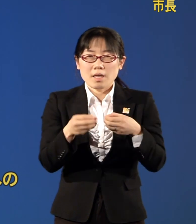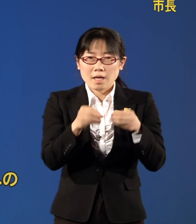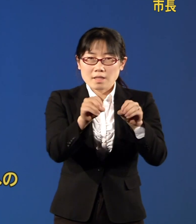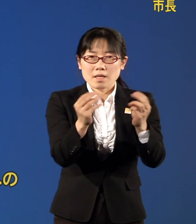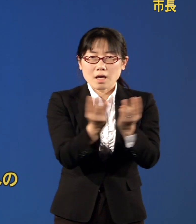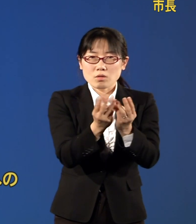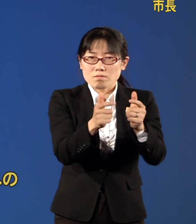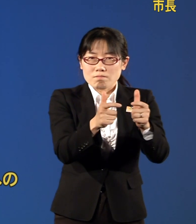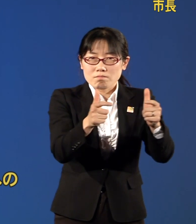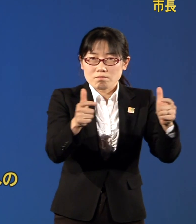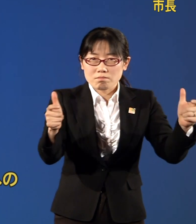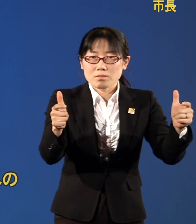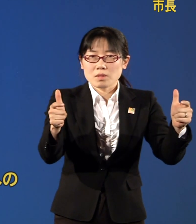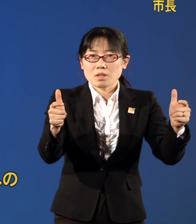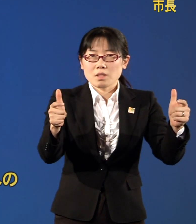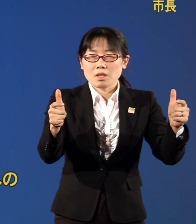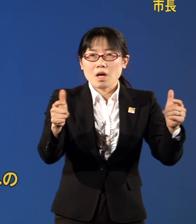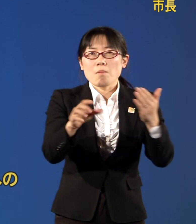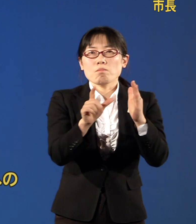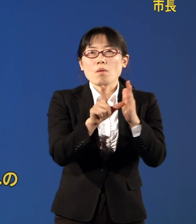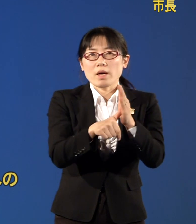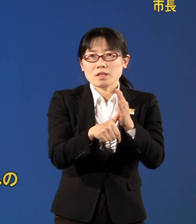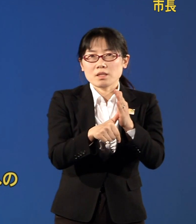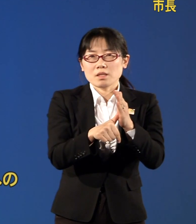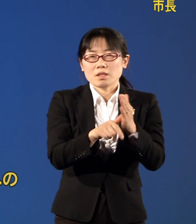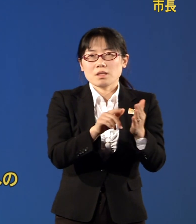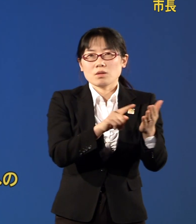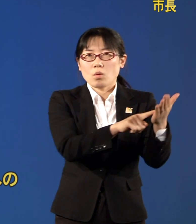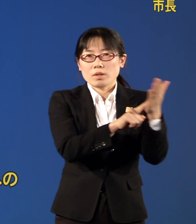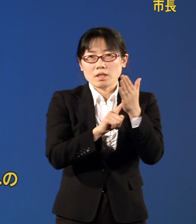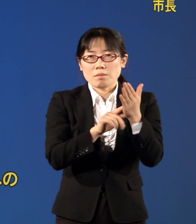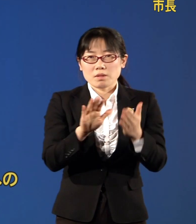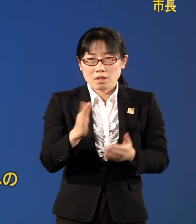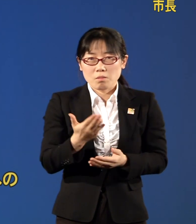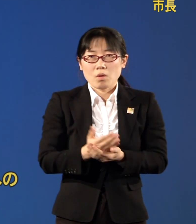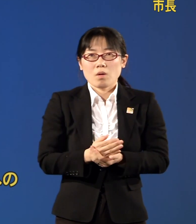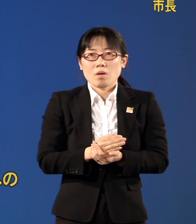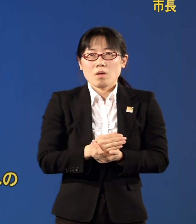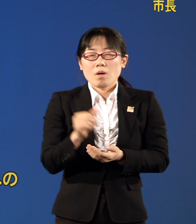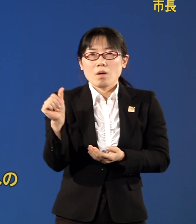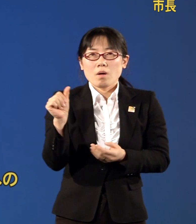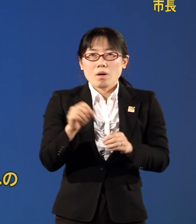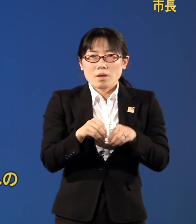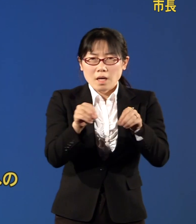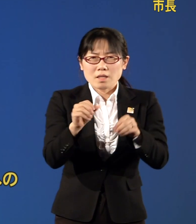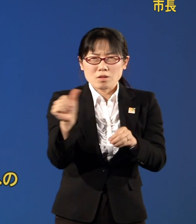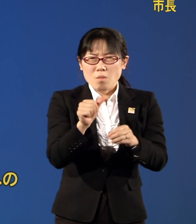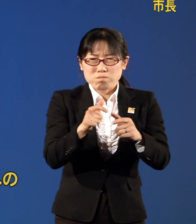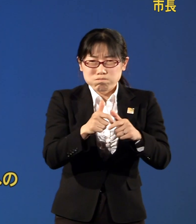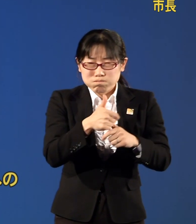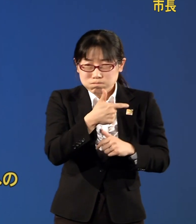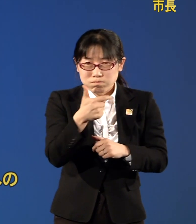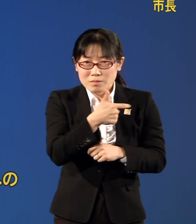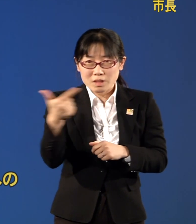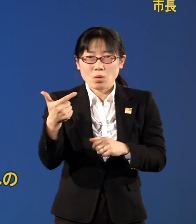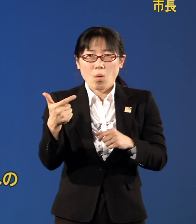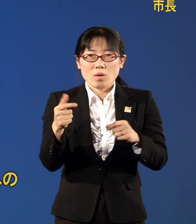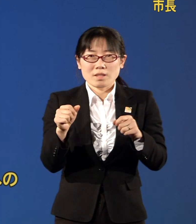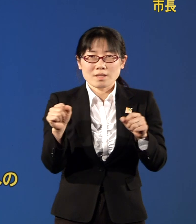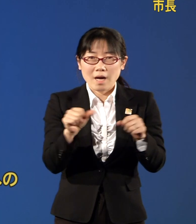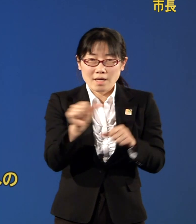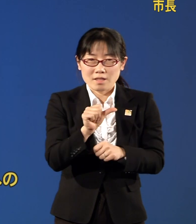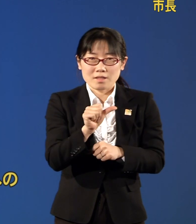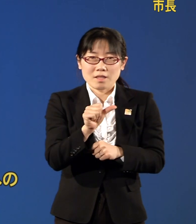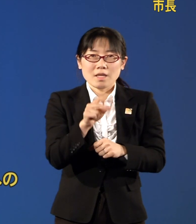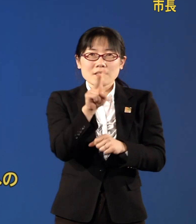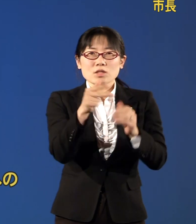増えた場合というふうになってますが、このオミクロン株の速度、感染速度は非常に速いので、2週